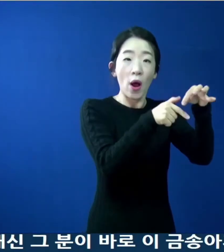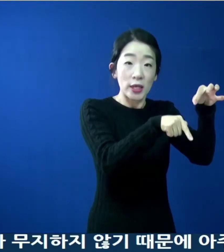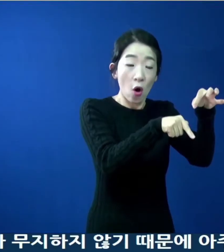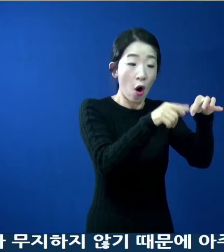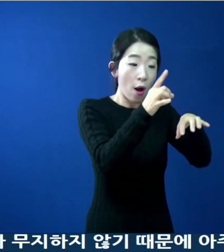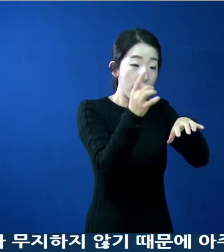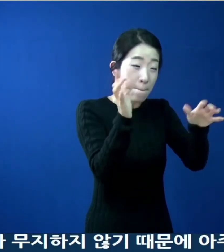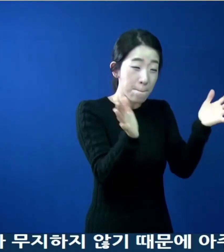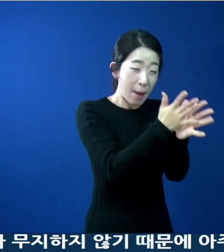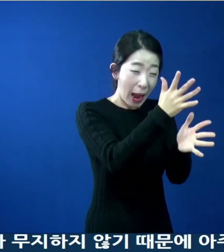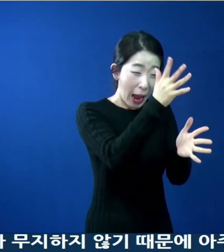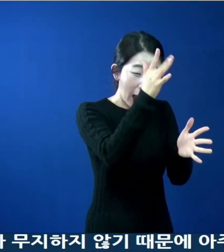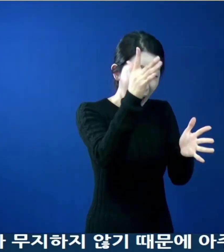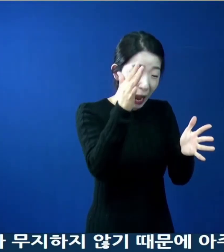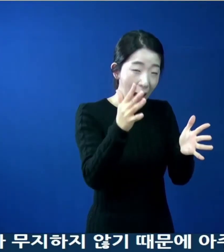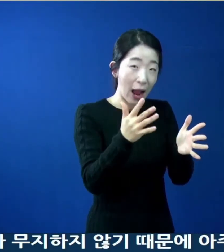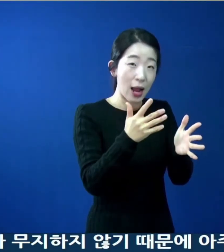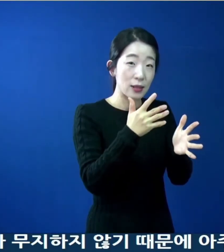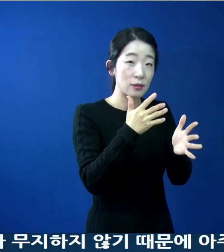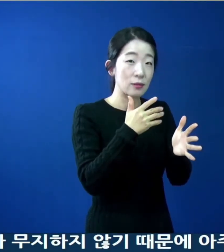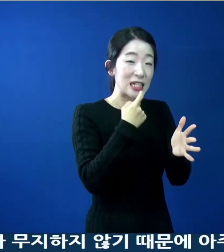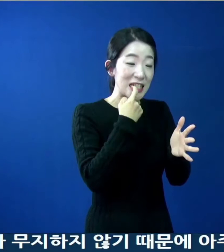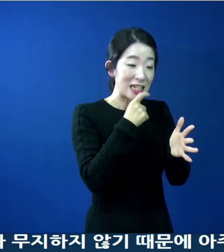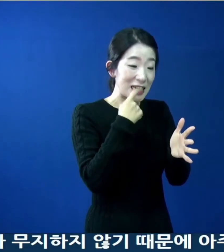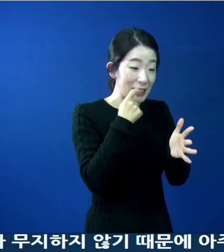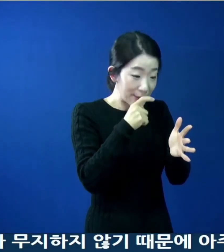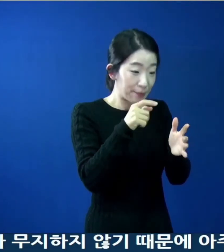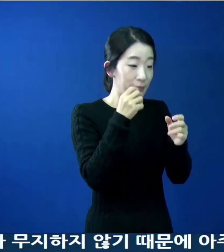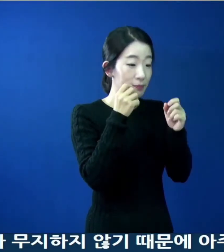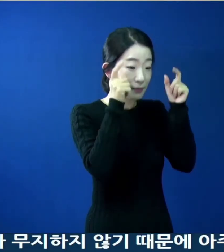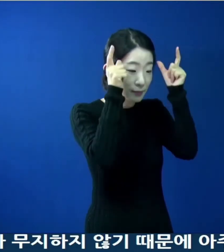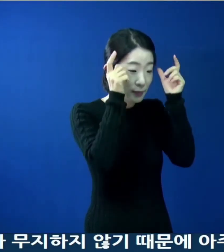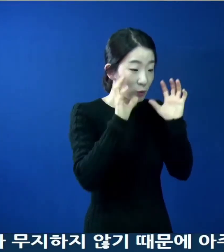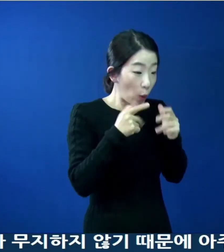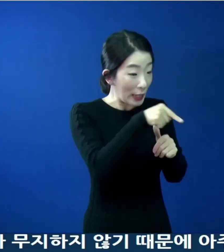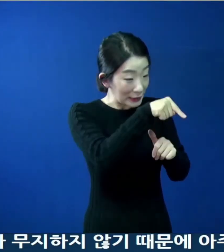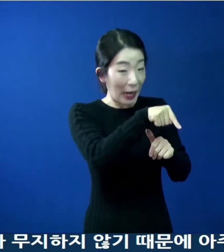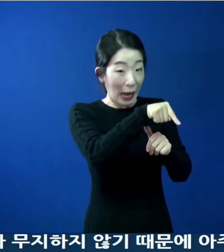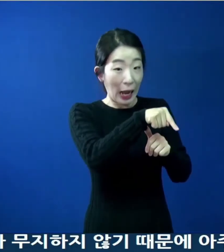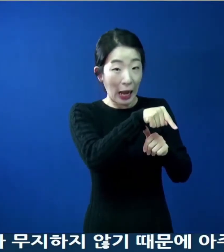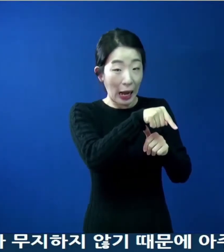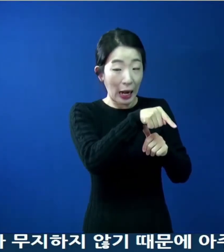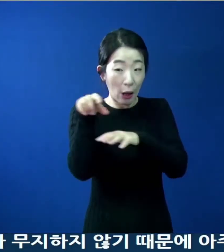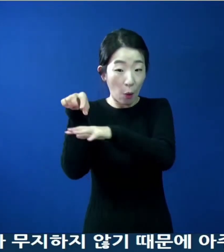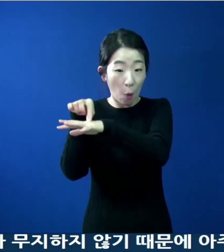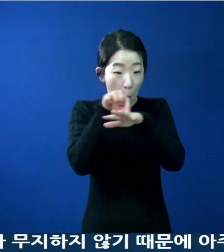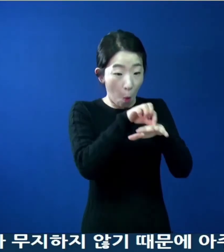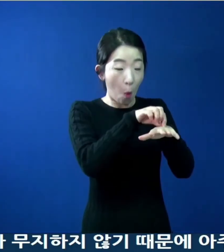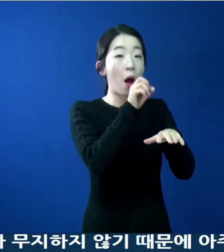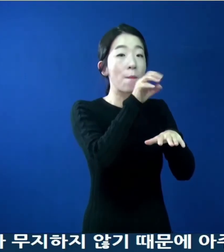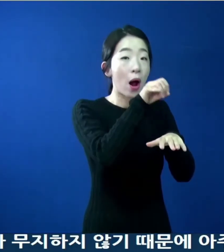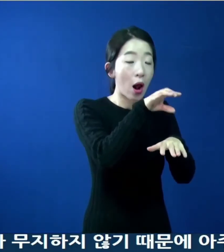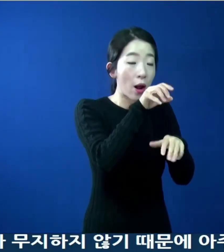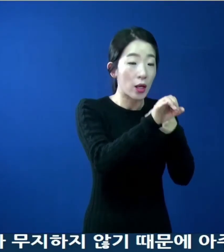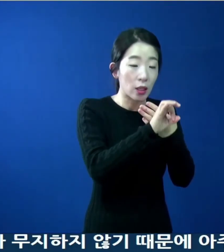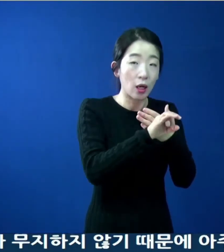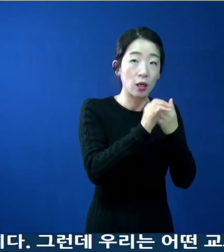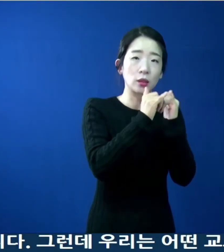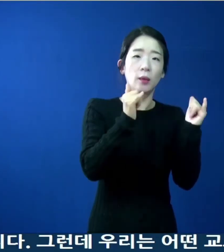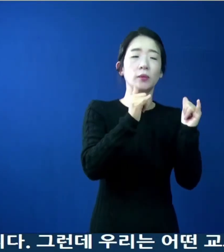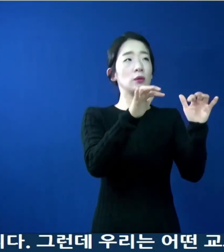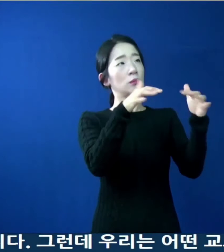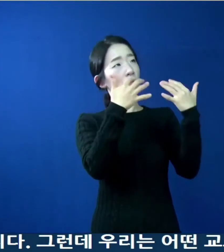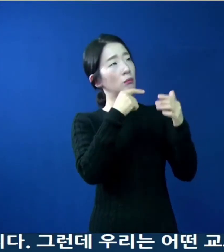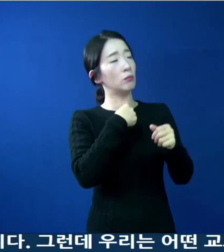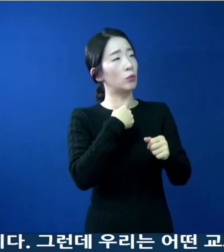금송아지야, 이렇게 자신이 원하는 것을 하나님으로 바꾸어 놓을 수 있는 이런 우상